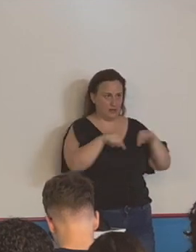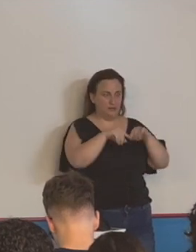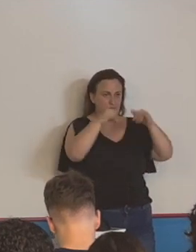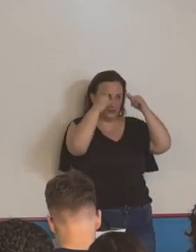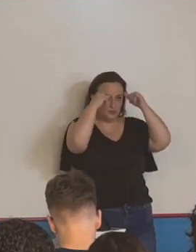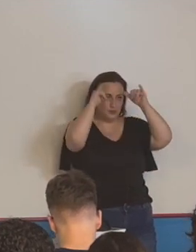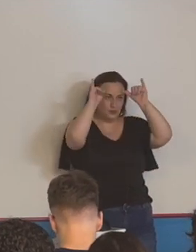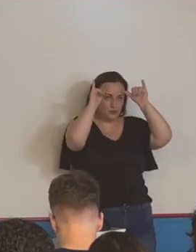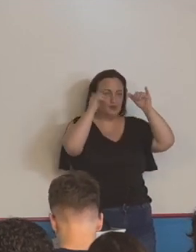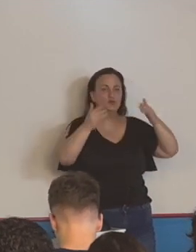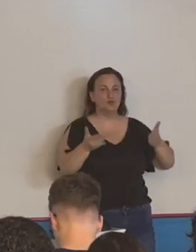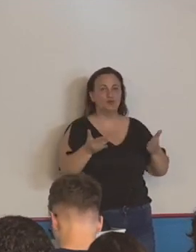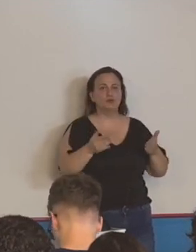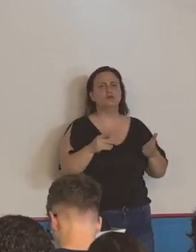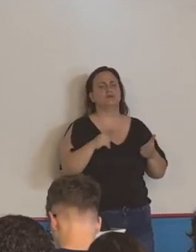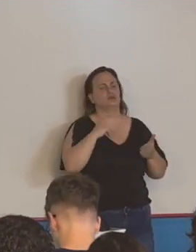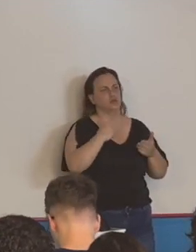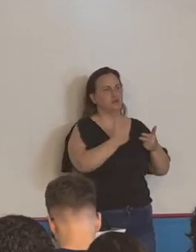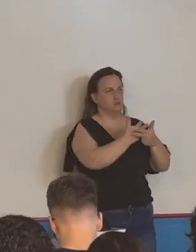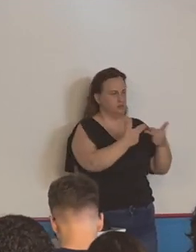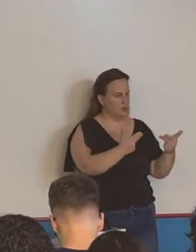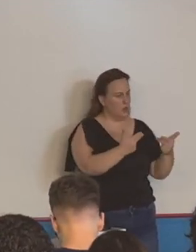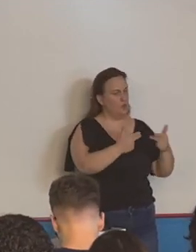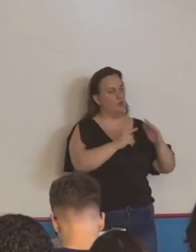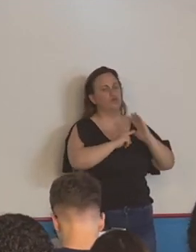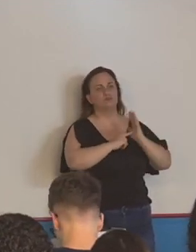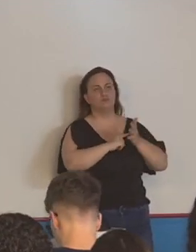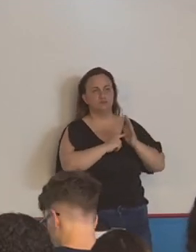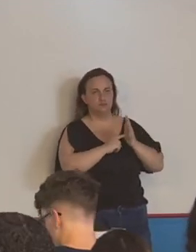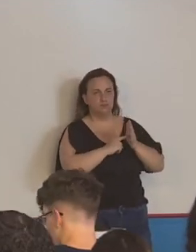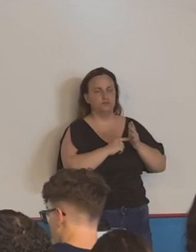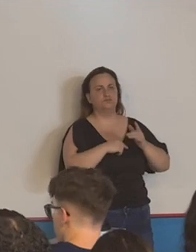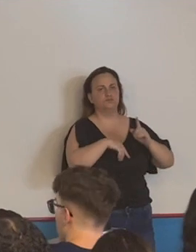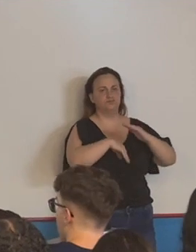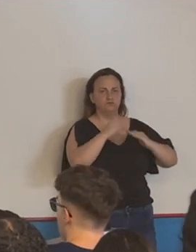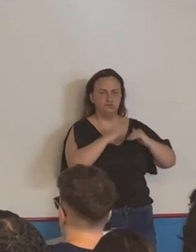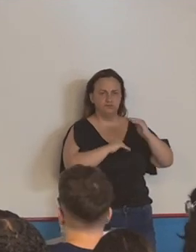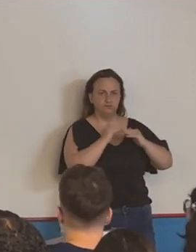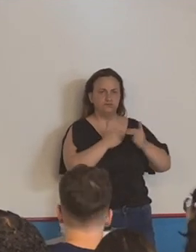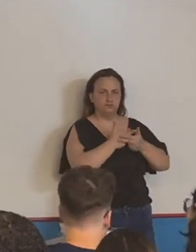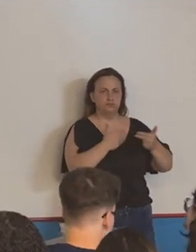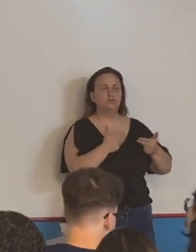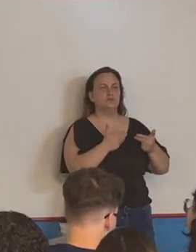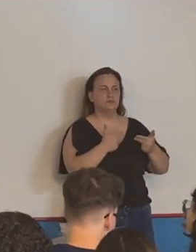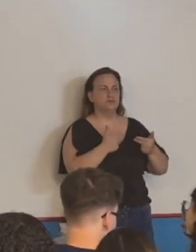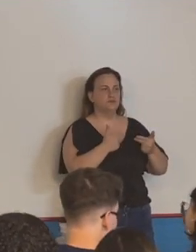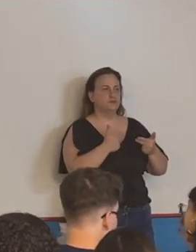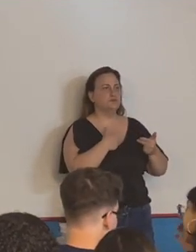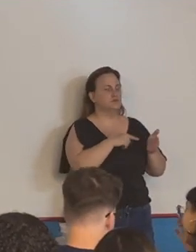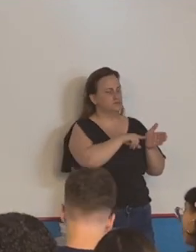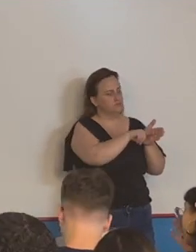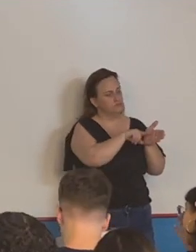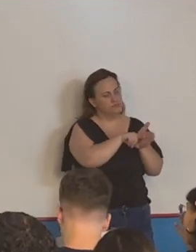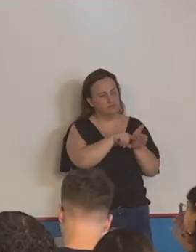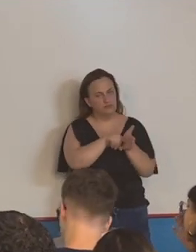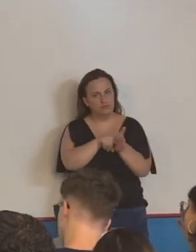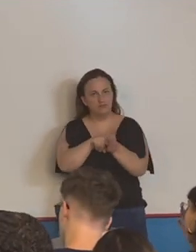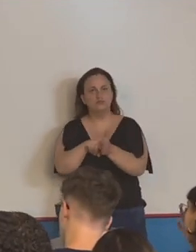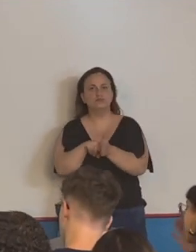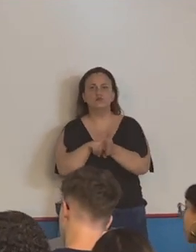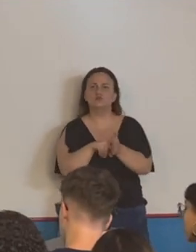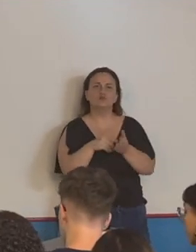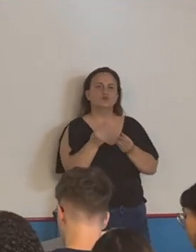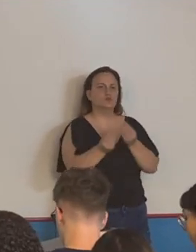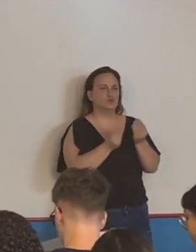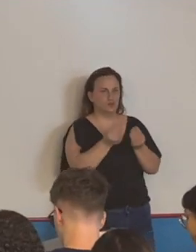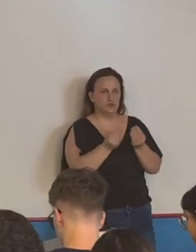vários, né, objetos, motor, ferramentas, então eu comecei a buscar relações entre as coisas que eu